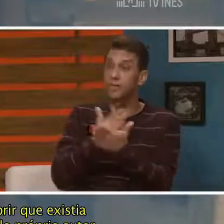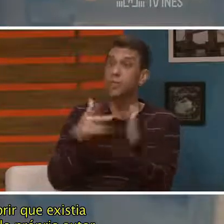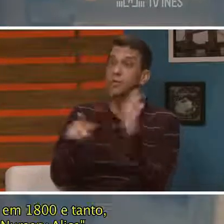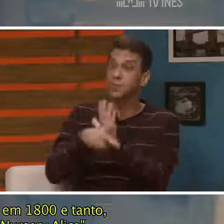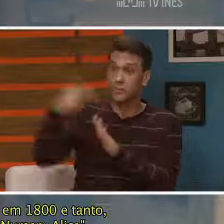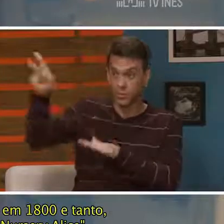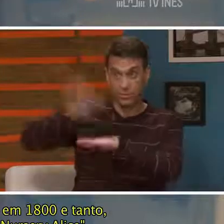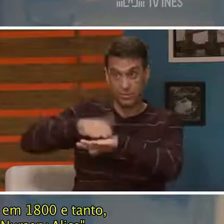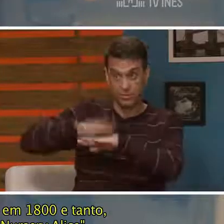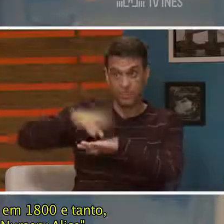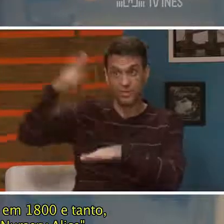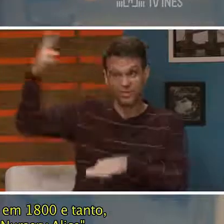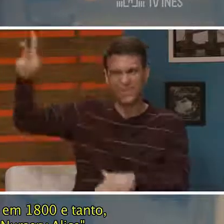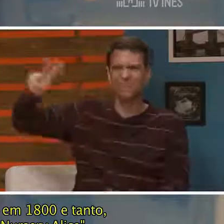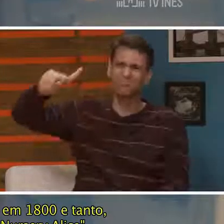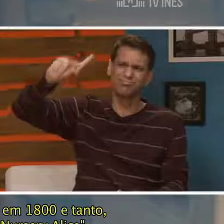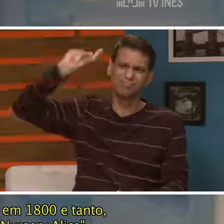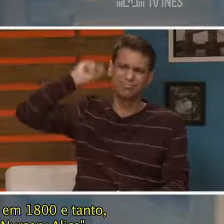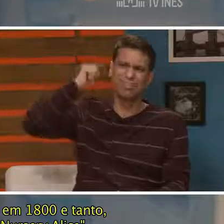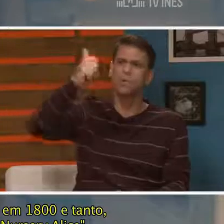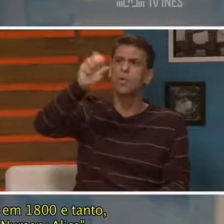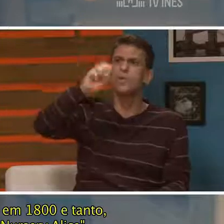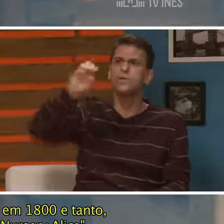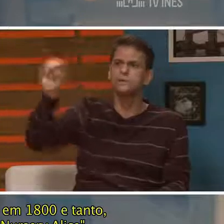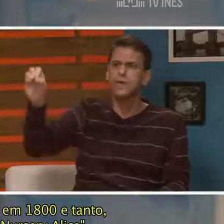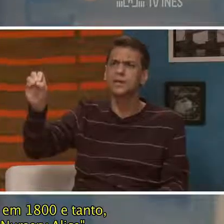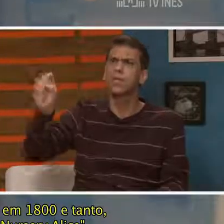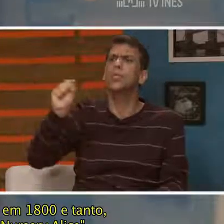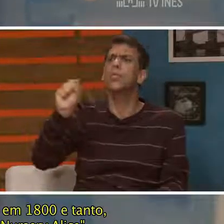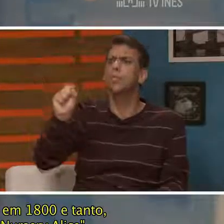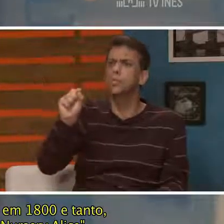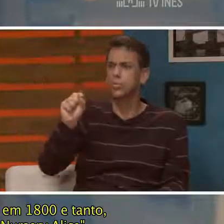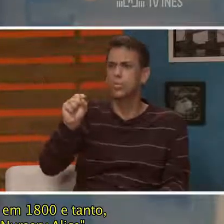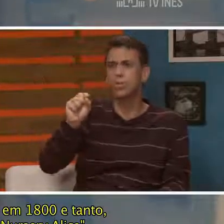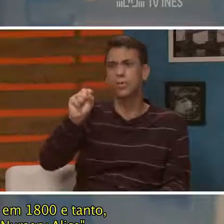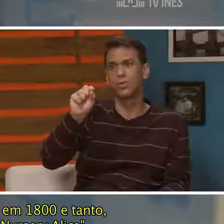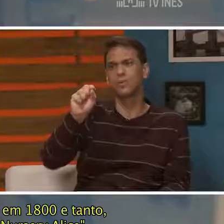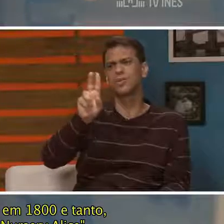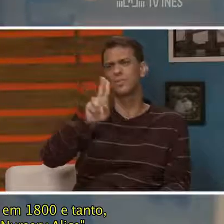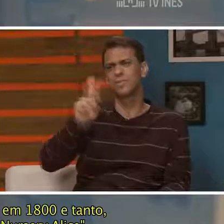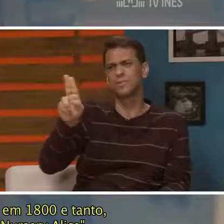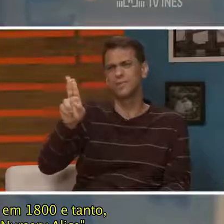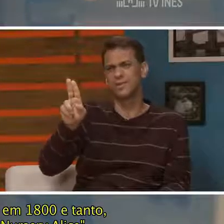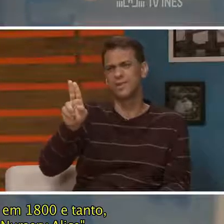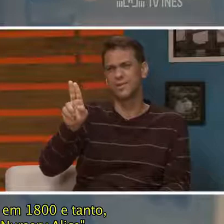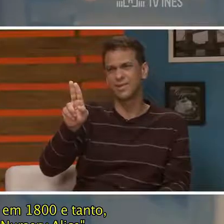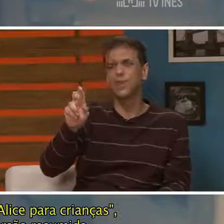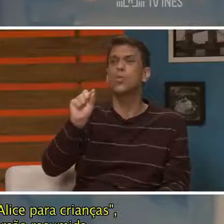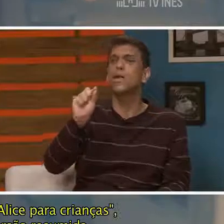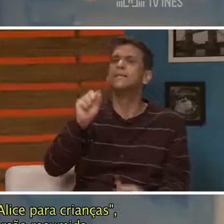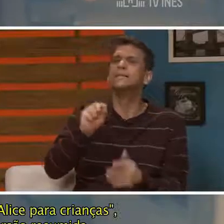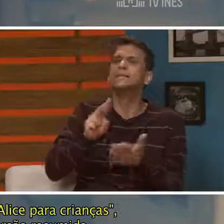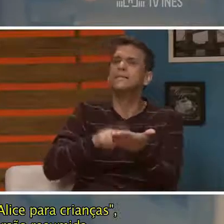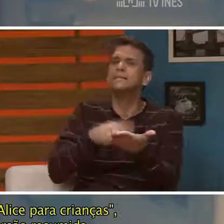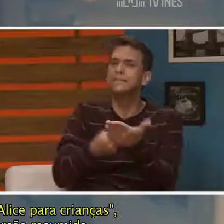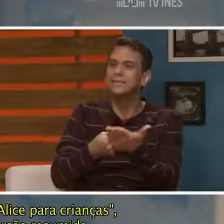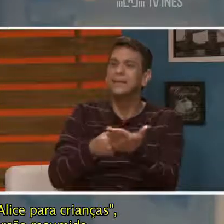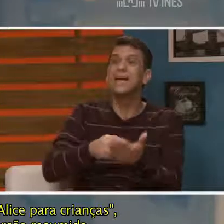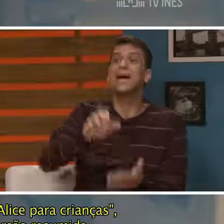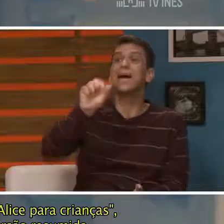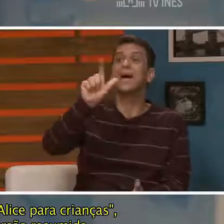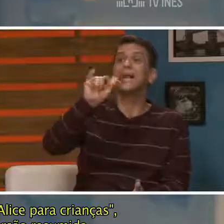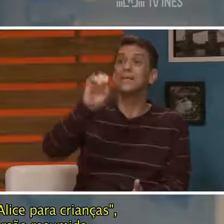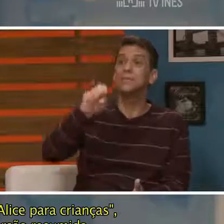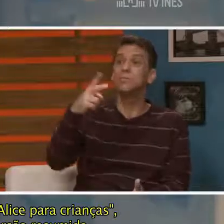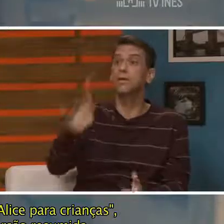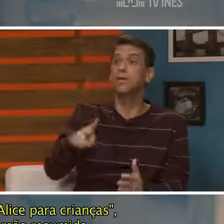próprio autor Lewis Carroll, lá em 1800 e tanto, chamado The Nursery Alice, que eu traduzi como Alice para